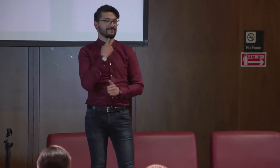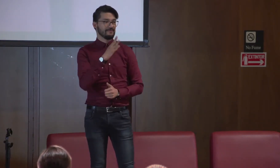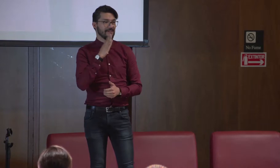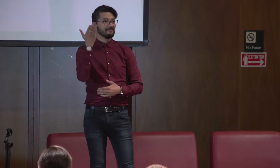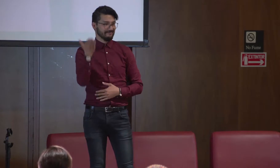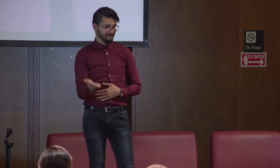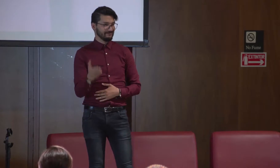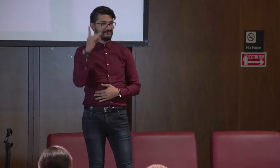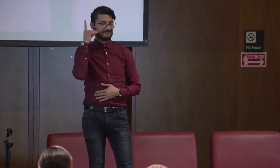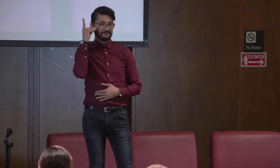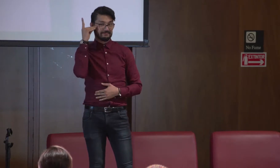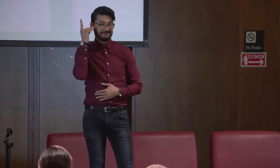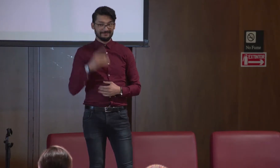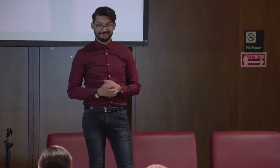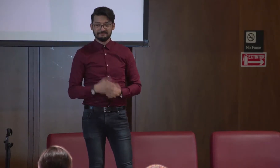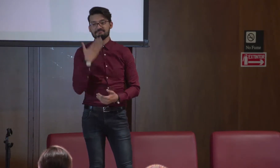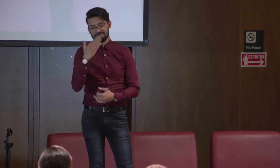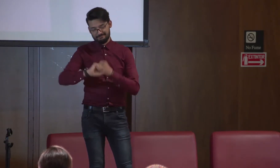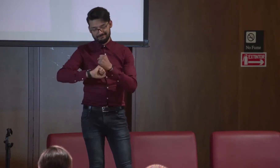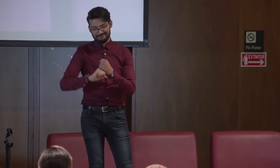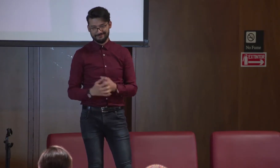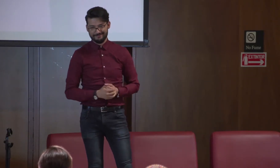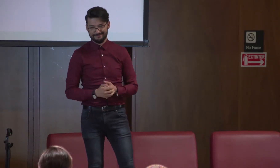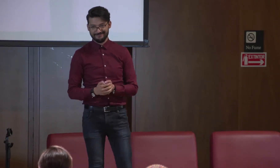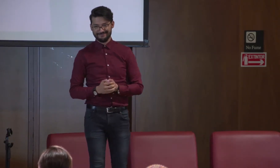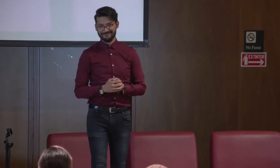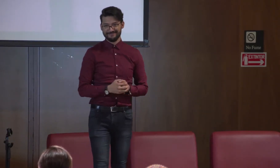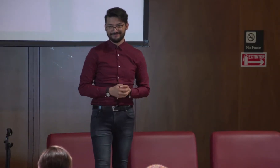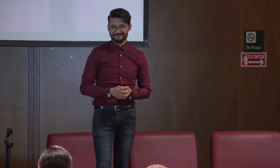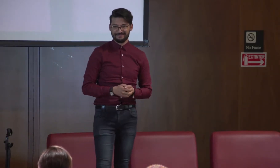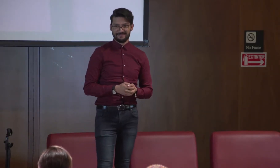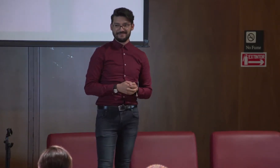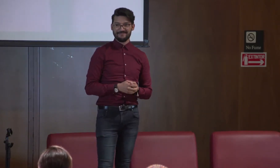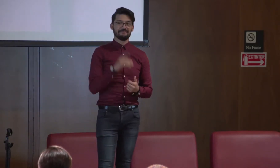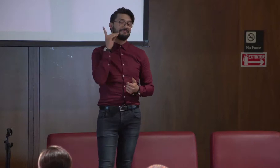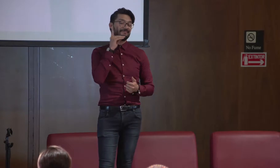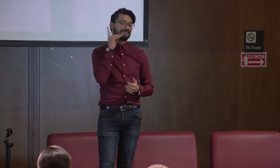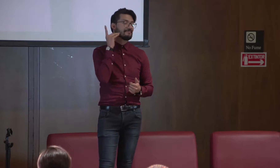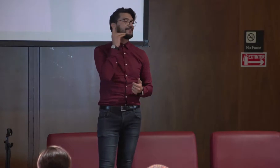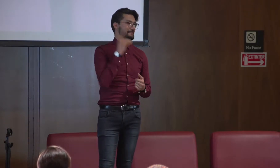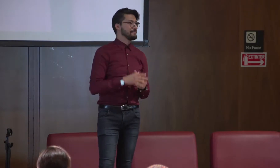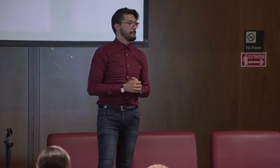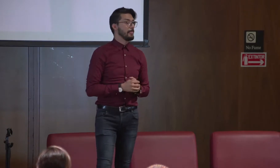El día de hoy me acompaña mi intérprete David Burgos, quien me estará haciendo el apoyo con su voz.